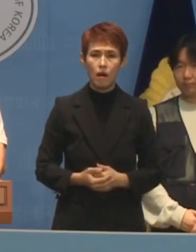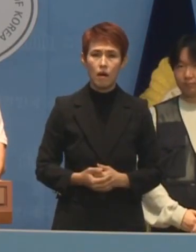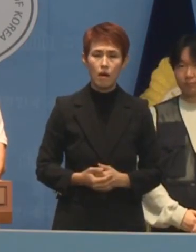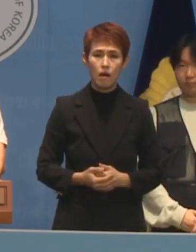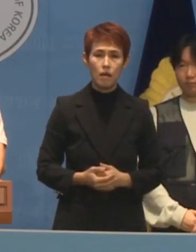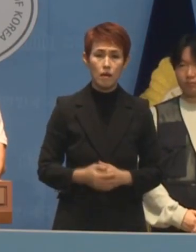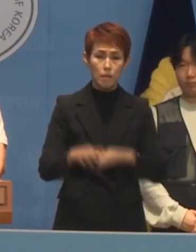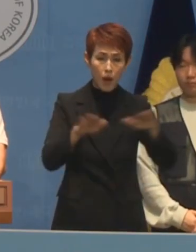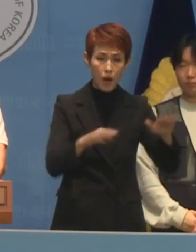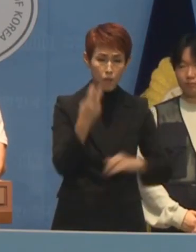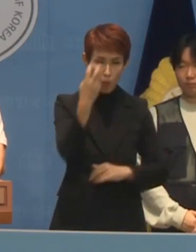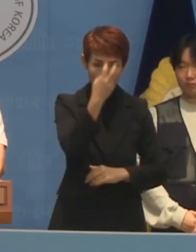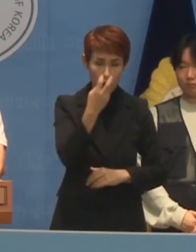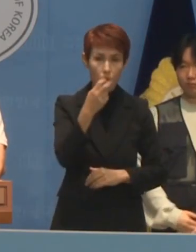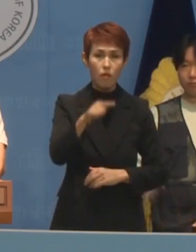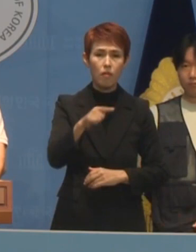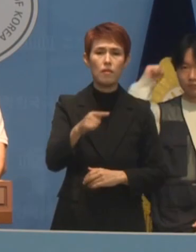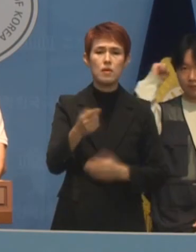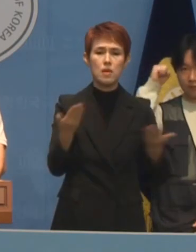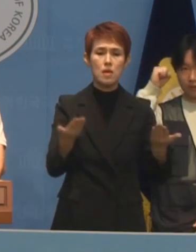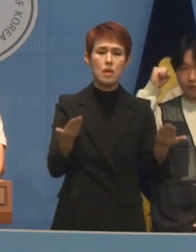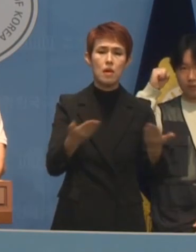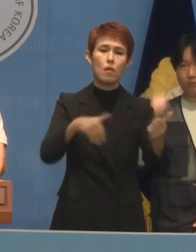보안 근무 환경 개선하라.